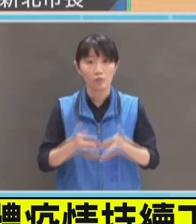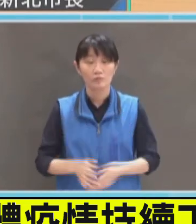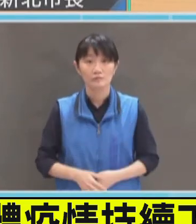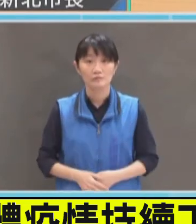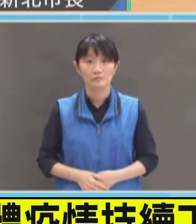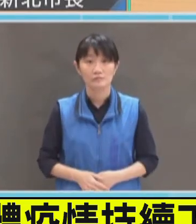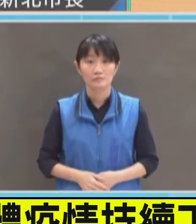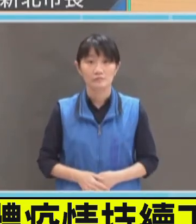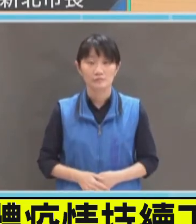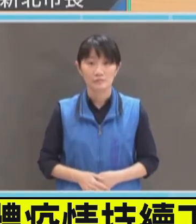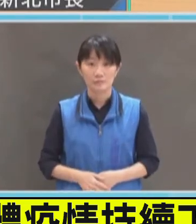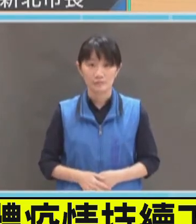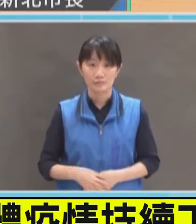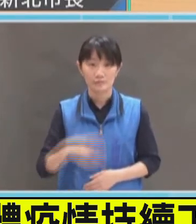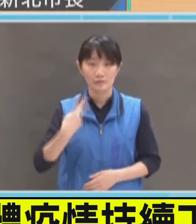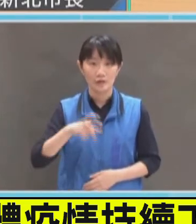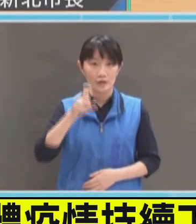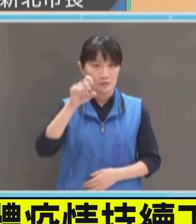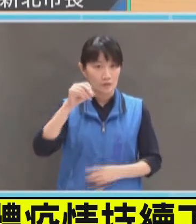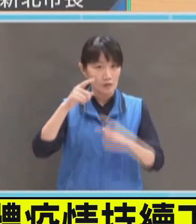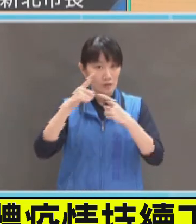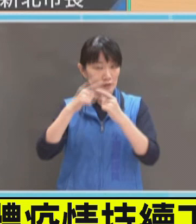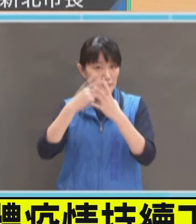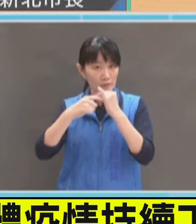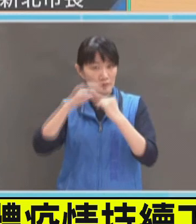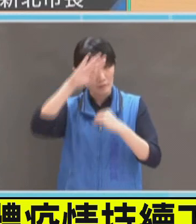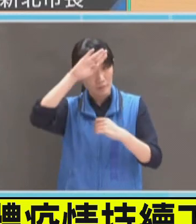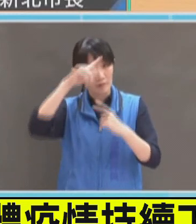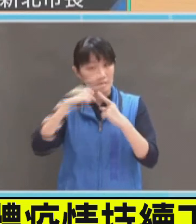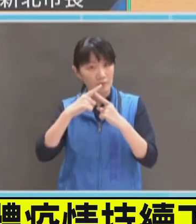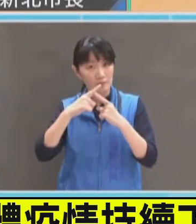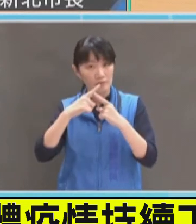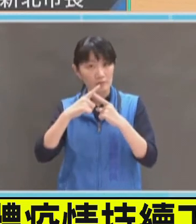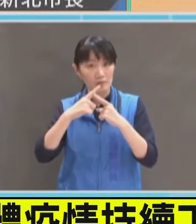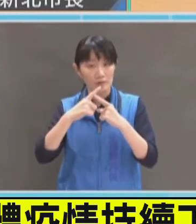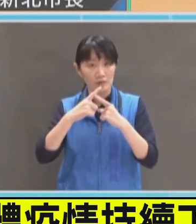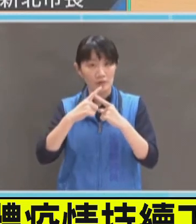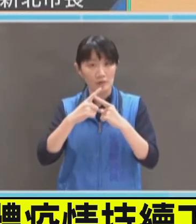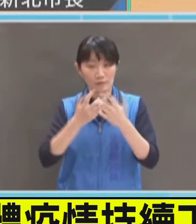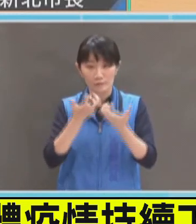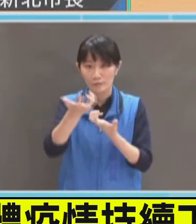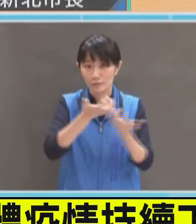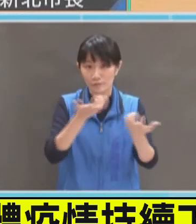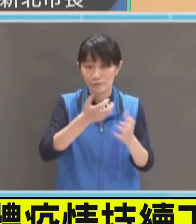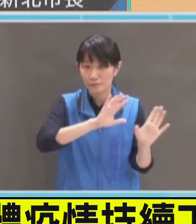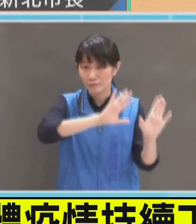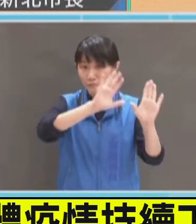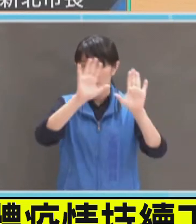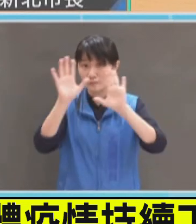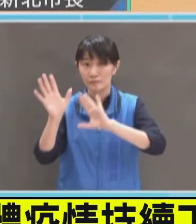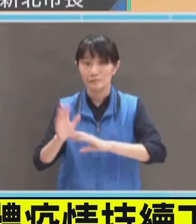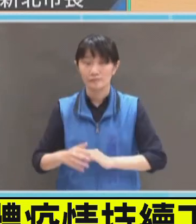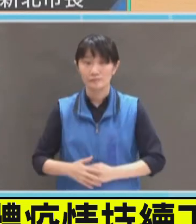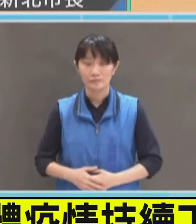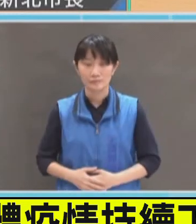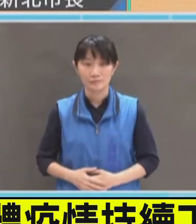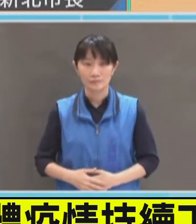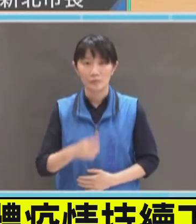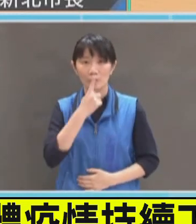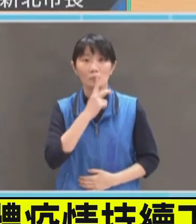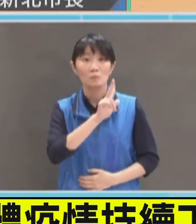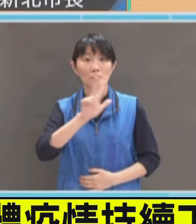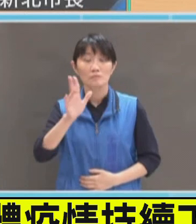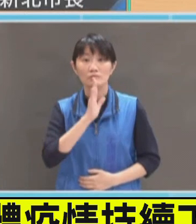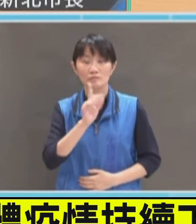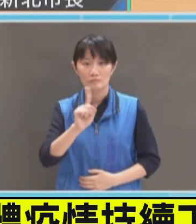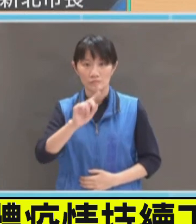十万人数的确诊人数的这个分布的图形，大家可以看最红色的就